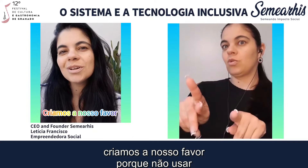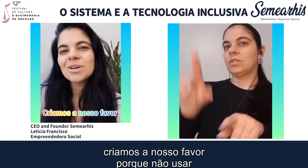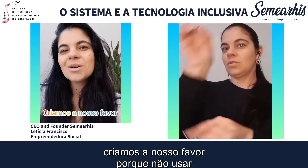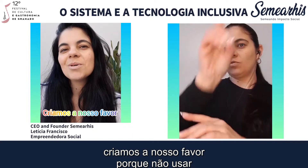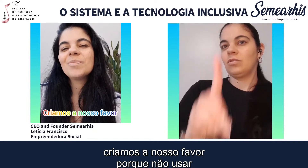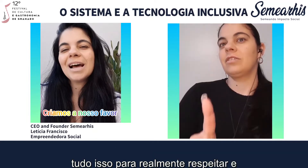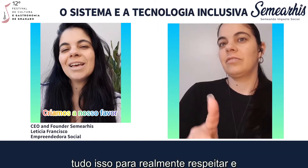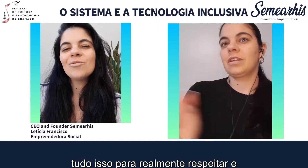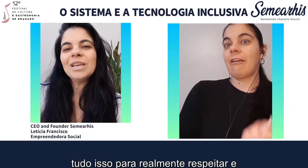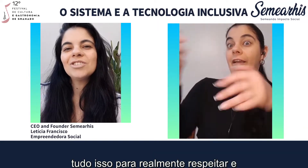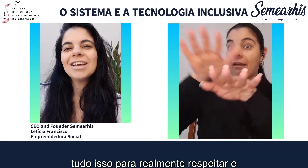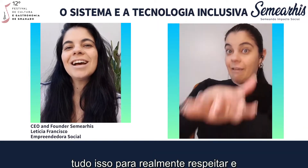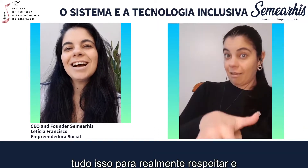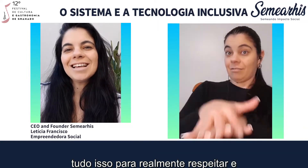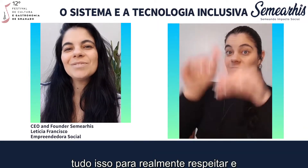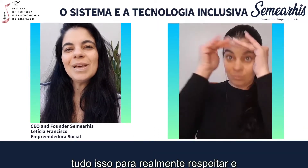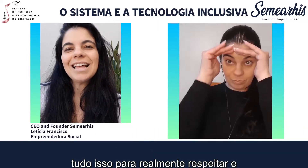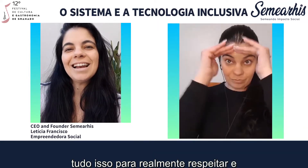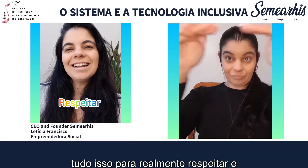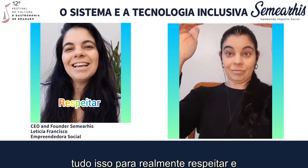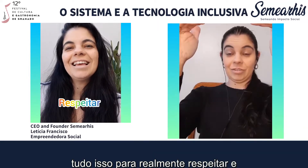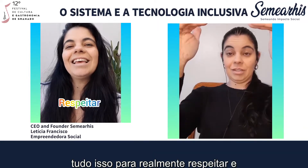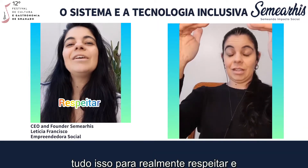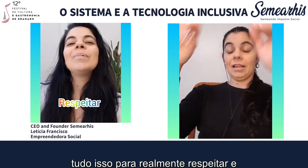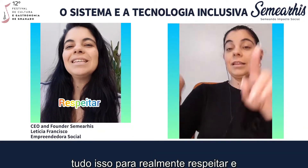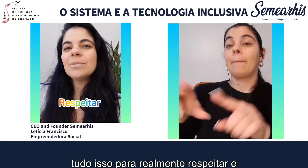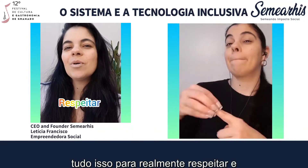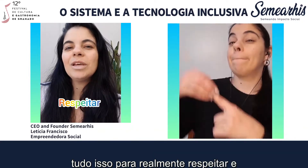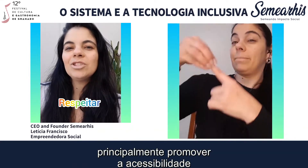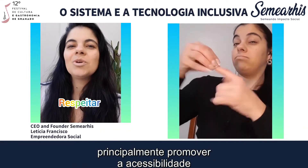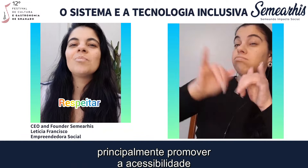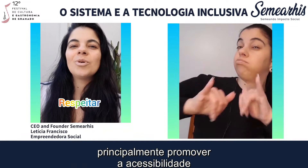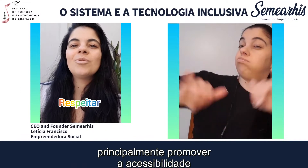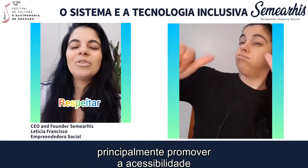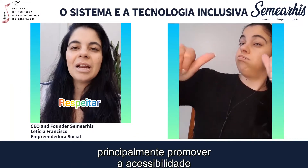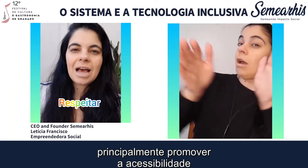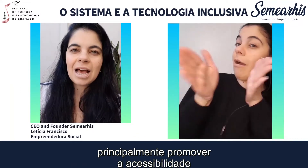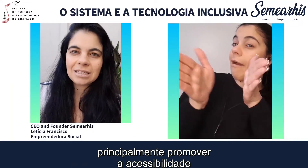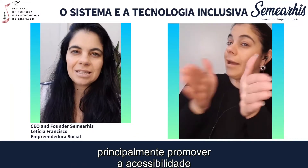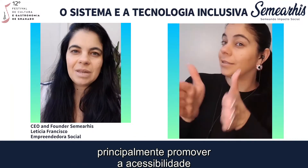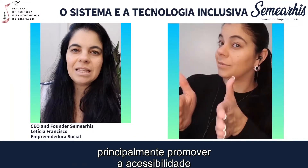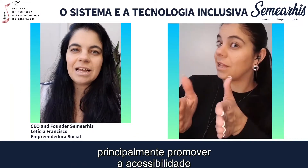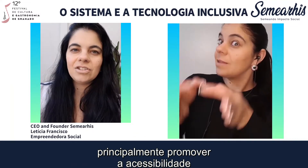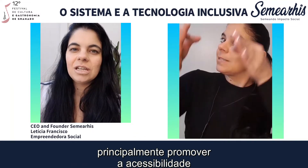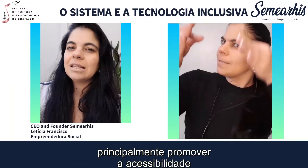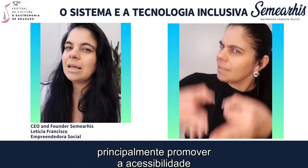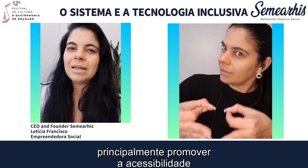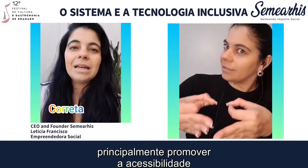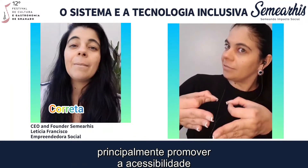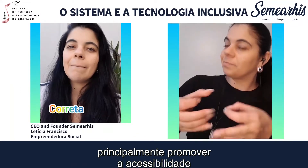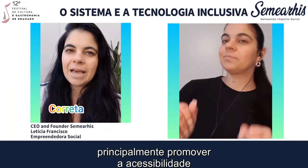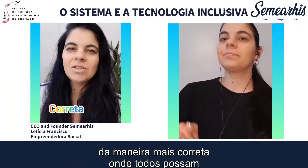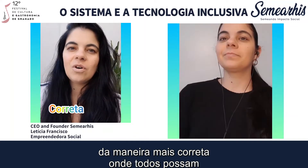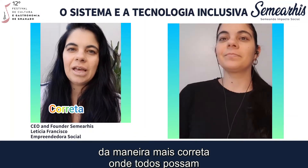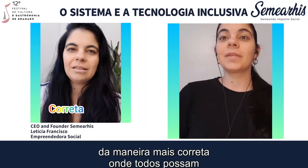isso para realmente respeitar e, principalmente, promover a acessibilidade da